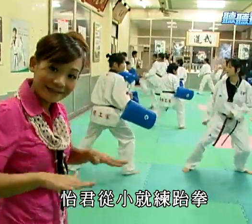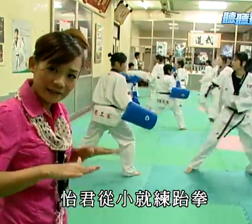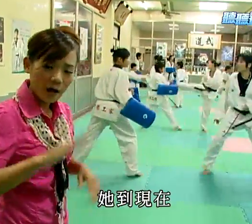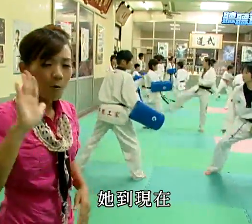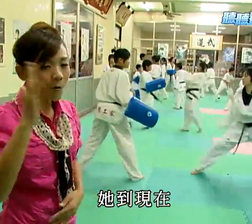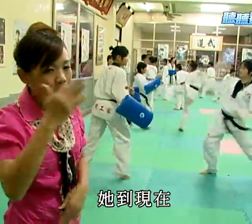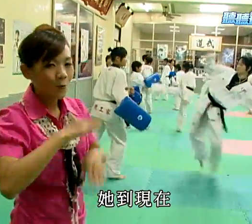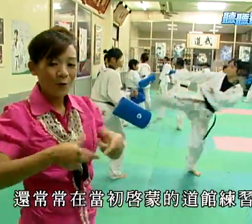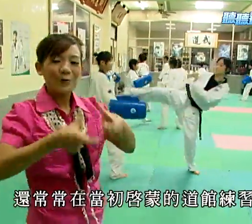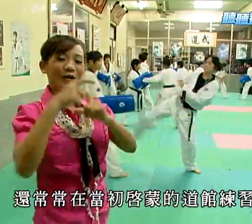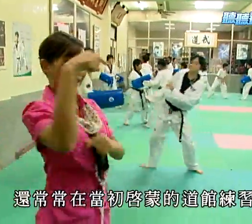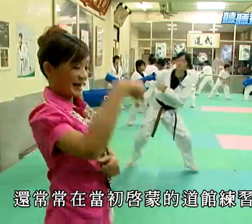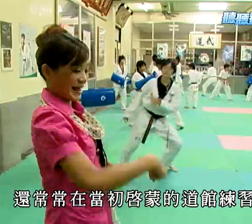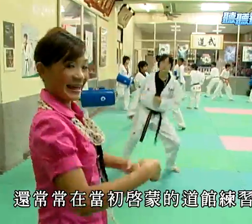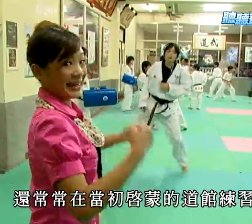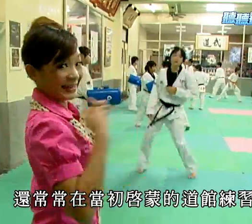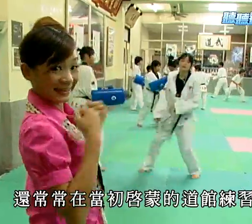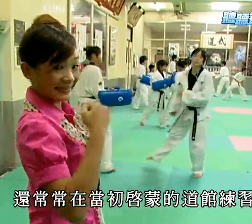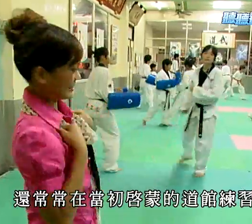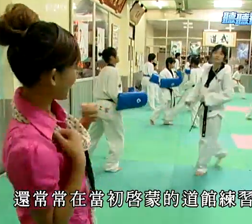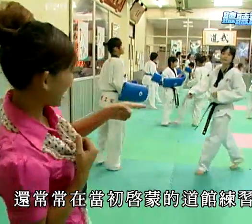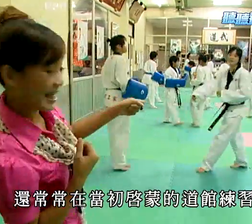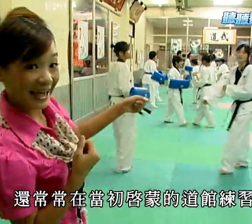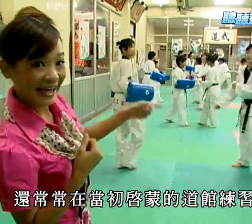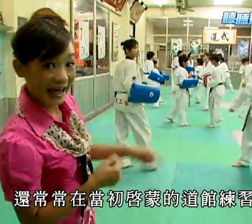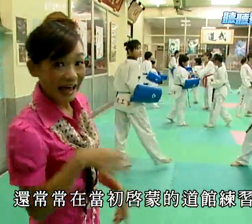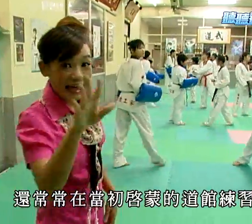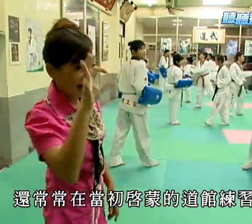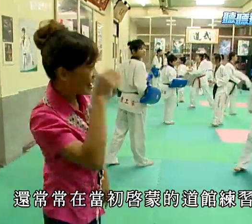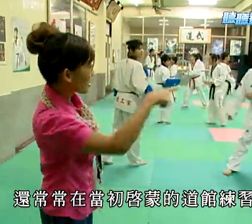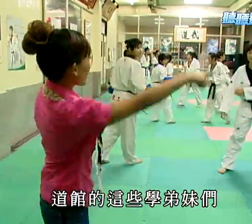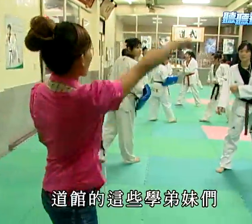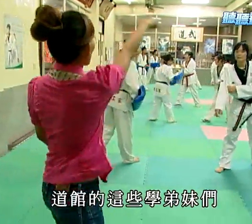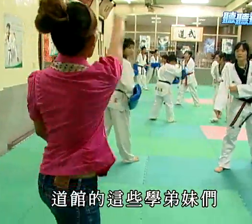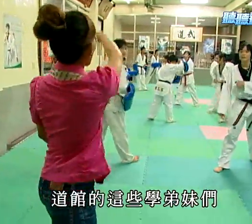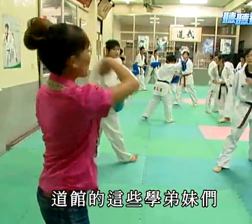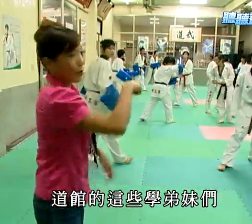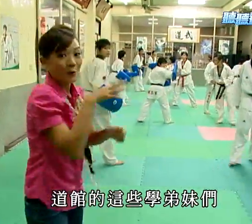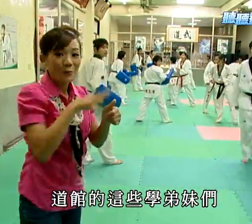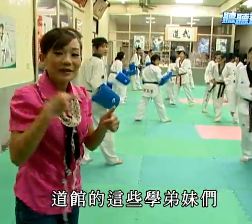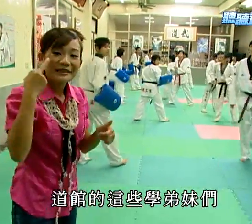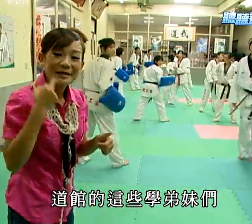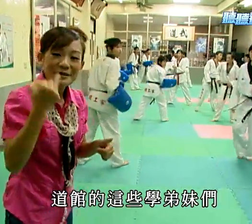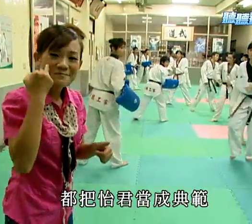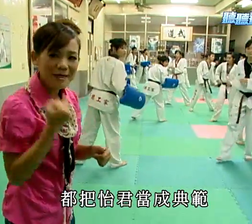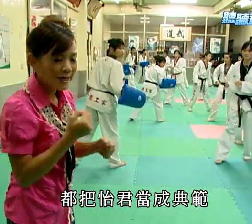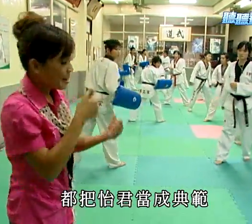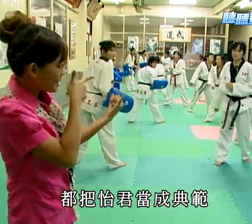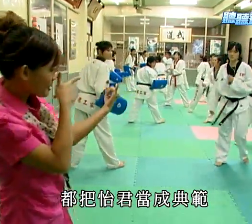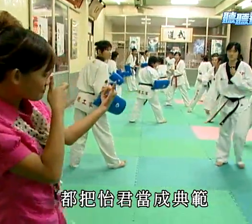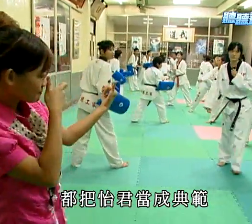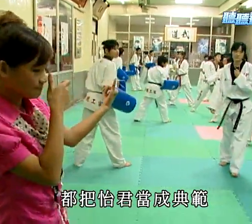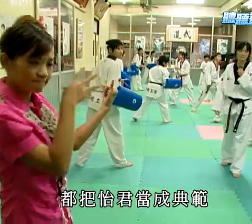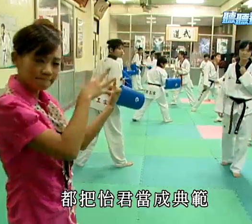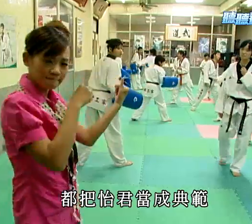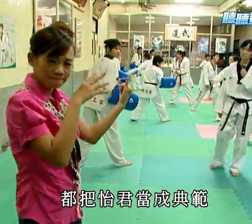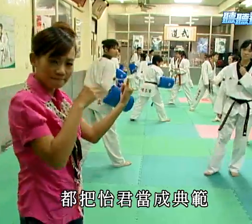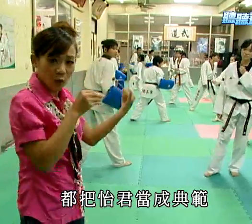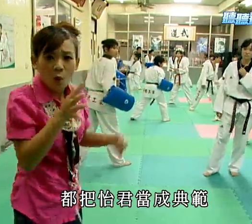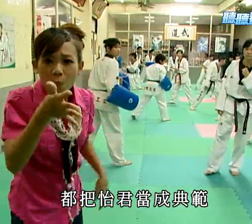到现在还常常在当初启蒙的道馆练习哦。道馆的这些学弟妹们都把怡君当成典范，因为啊，